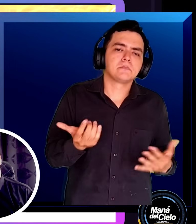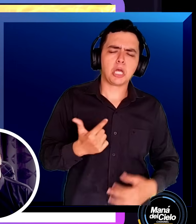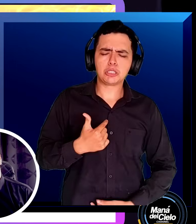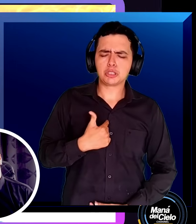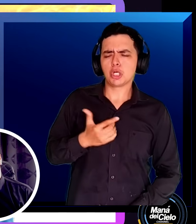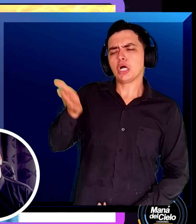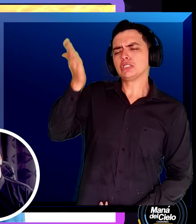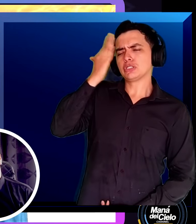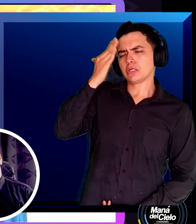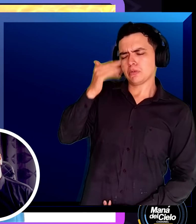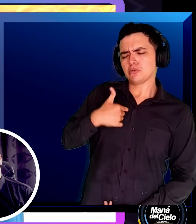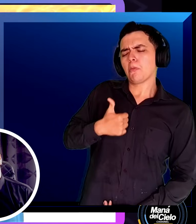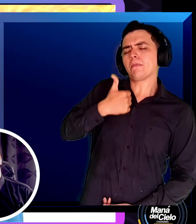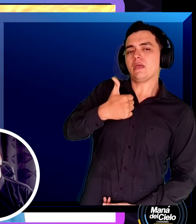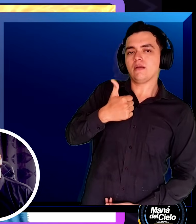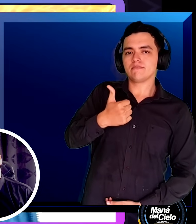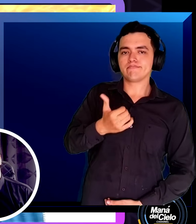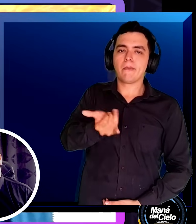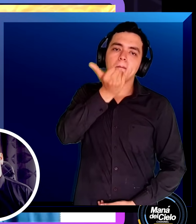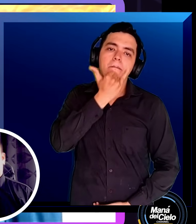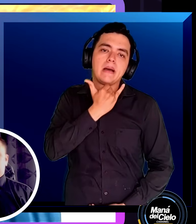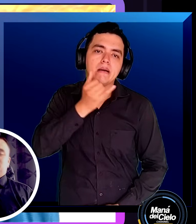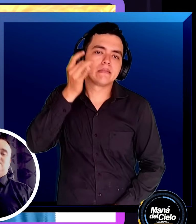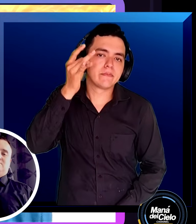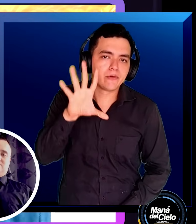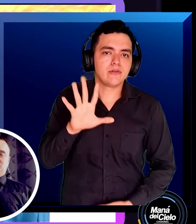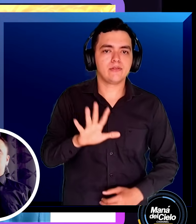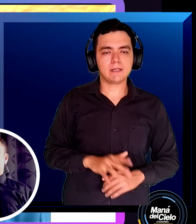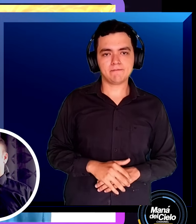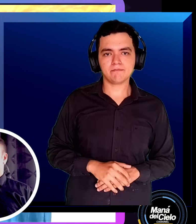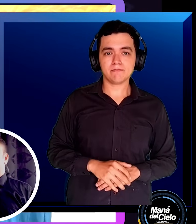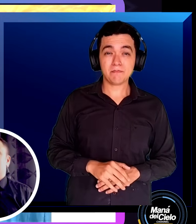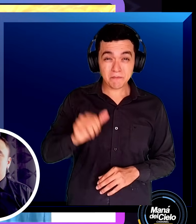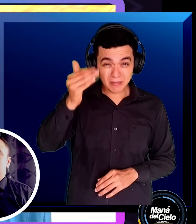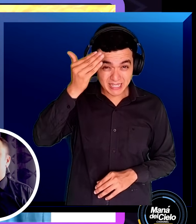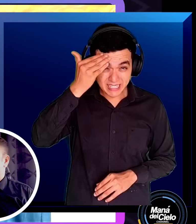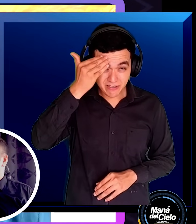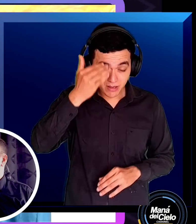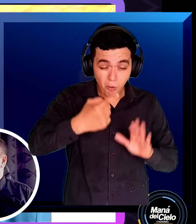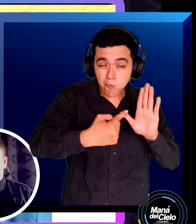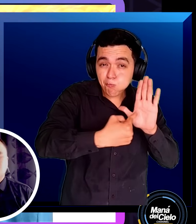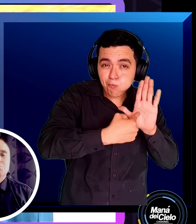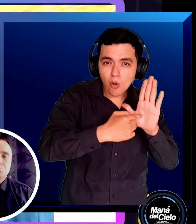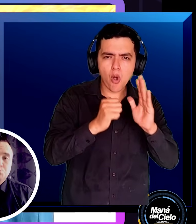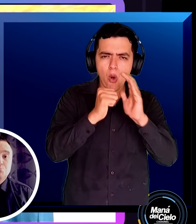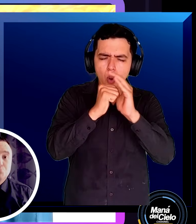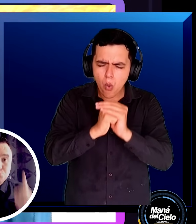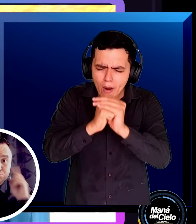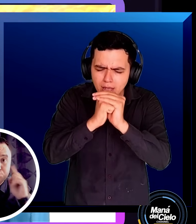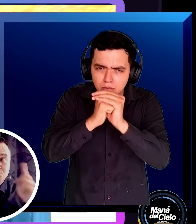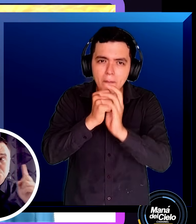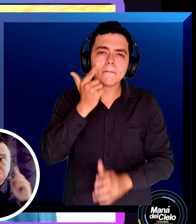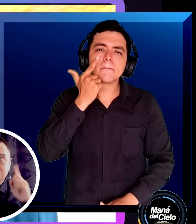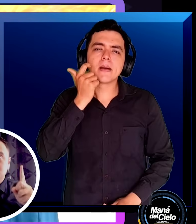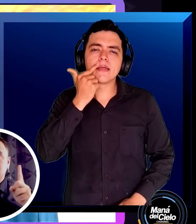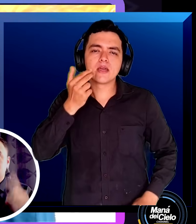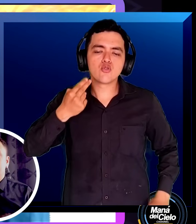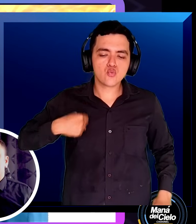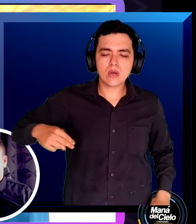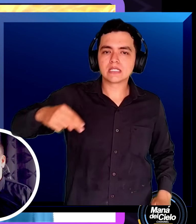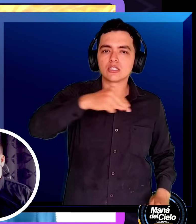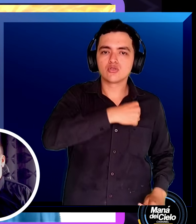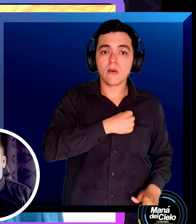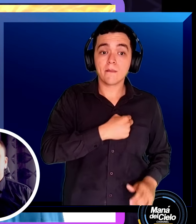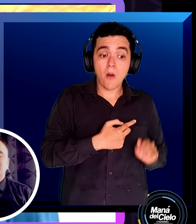poquitos compromisos porque no puedo aceptar muchos. Pero yo le digo: Señor, ahí están los compromisos. Si tú me necesitas, si tú quieres, si a